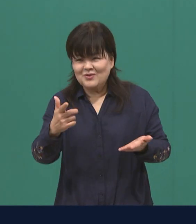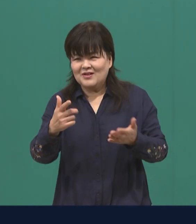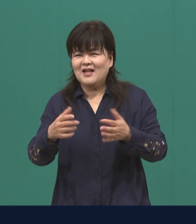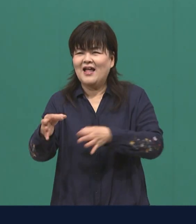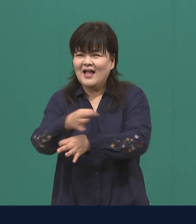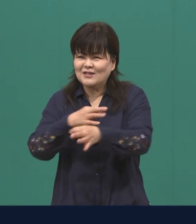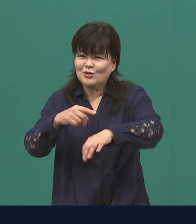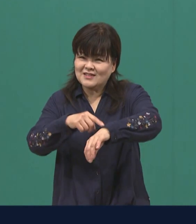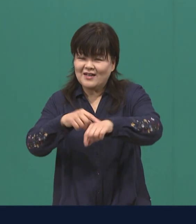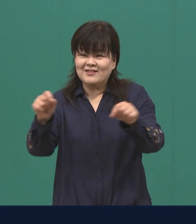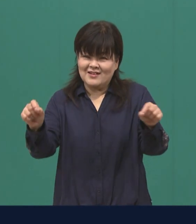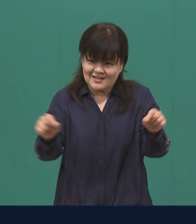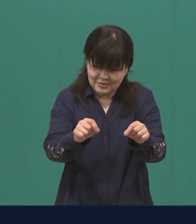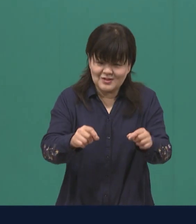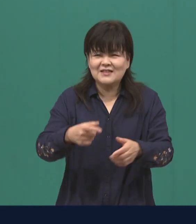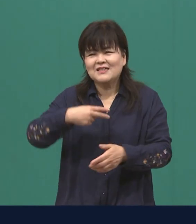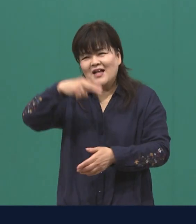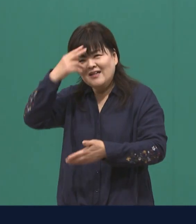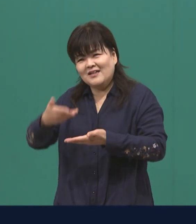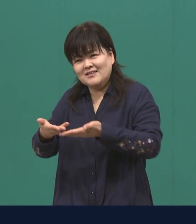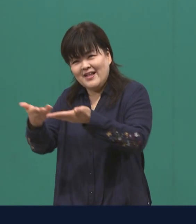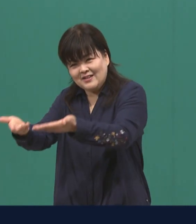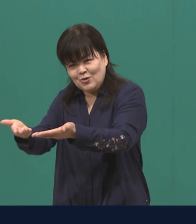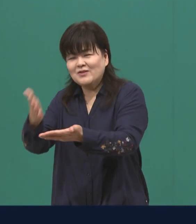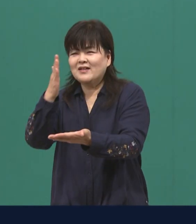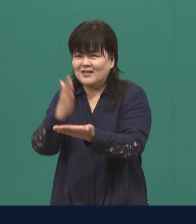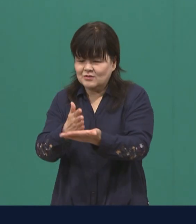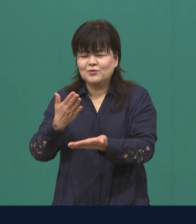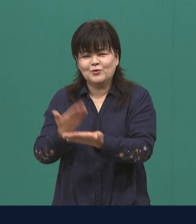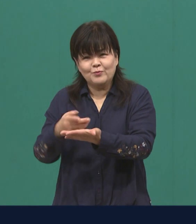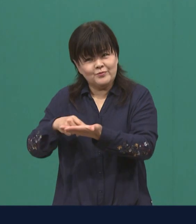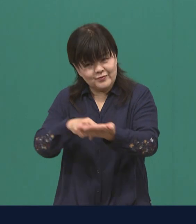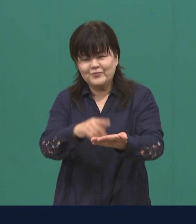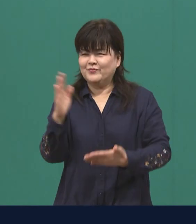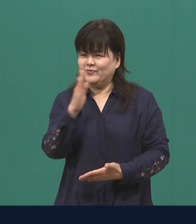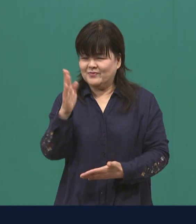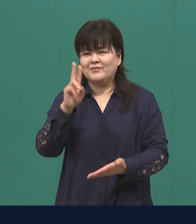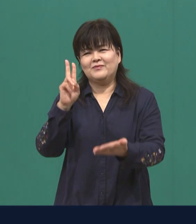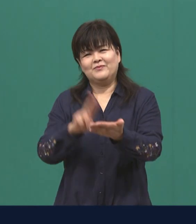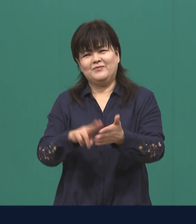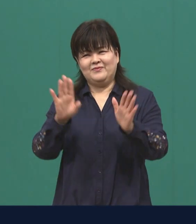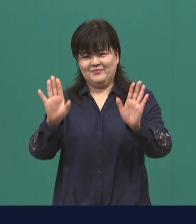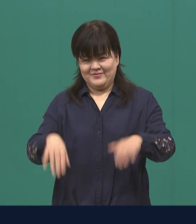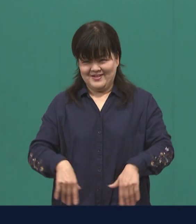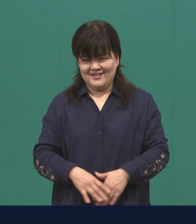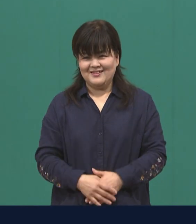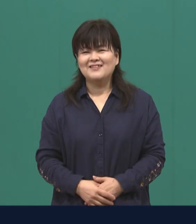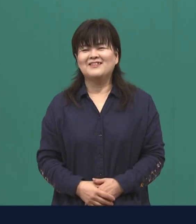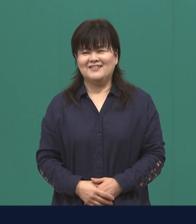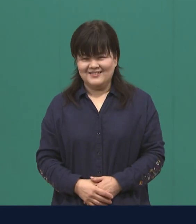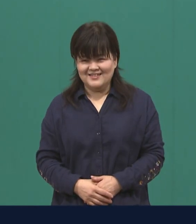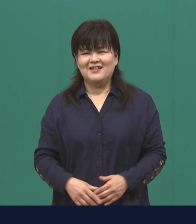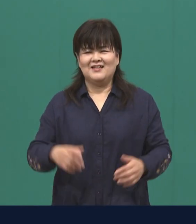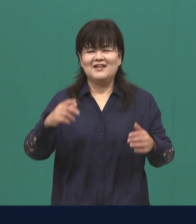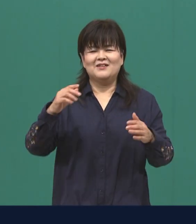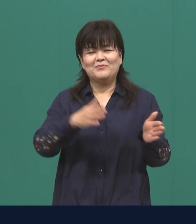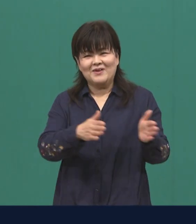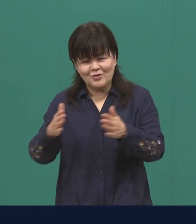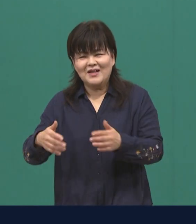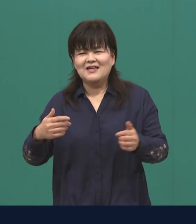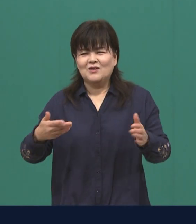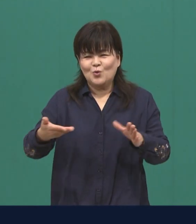は、飲食店などへの営業時間短縮や酒類提供停止の要請は行わないことを決めました